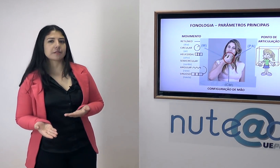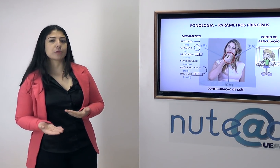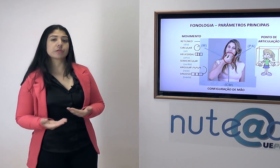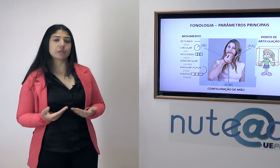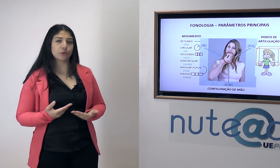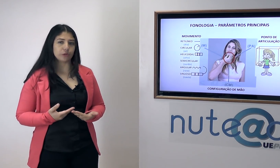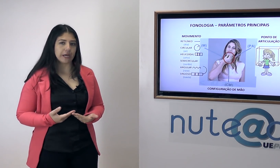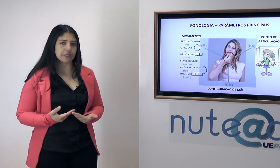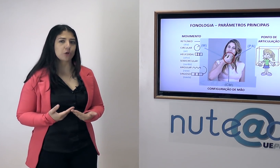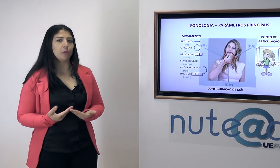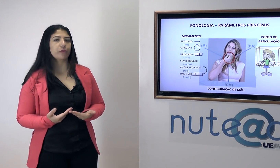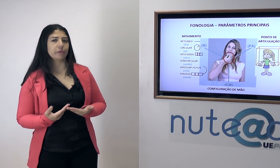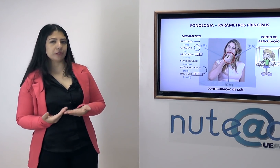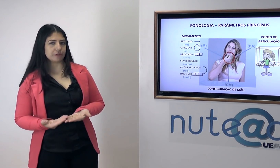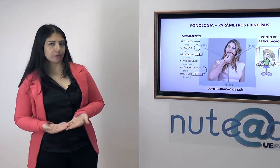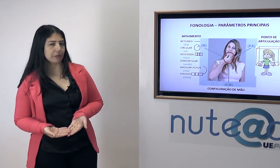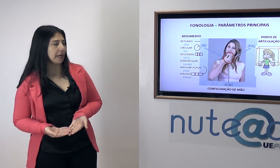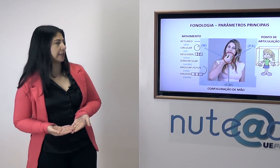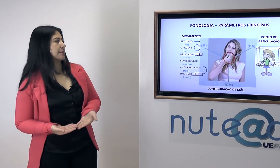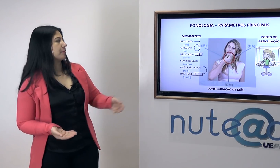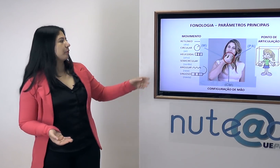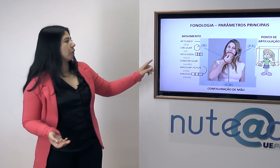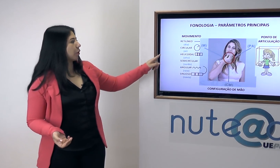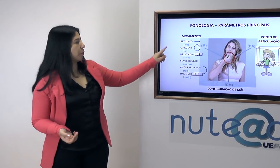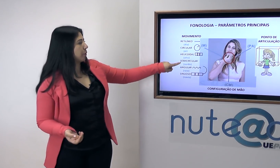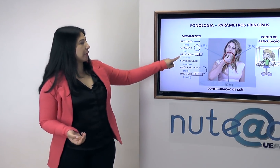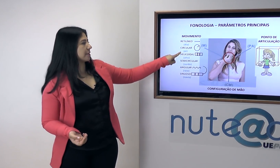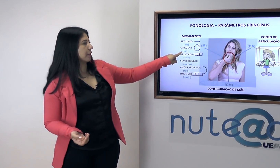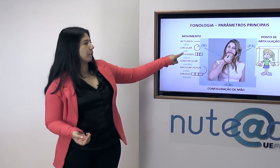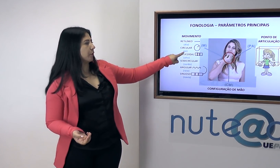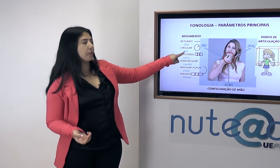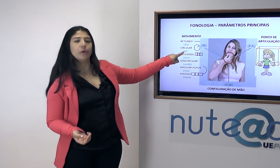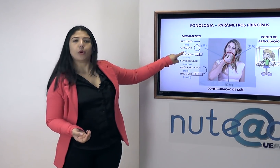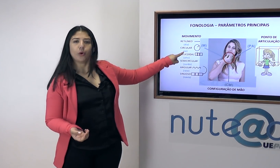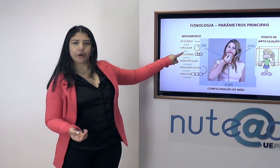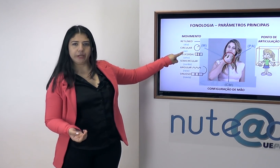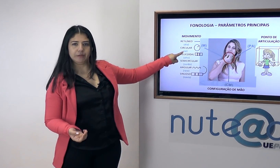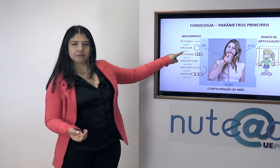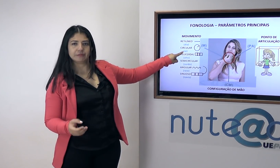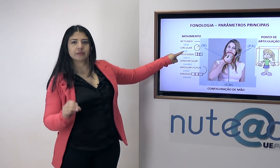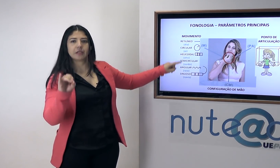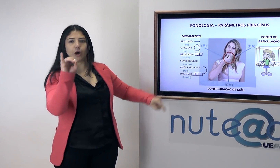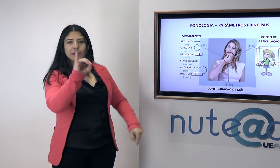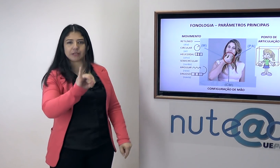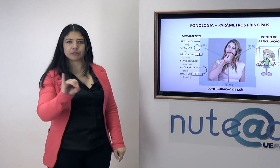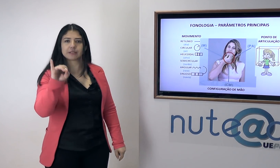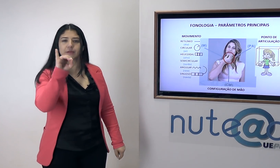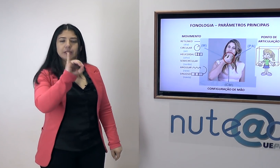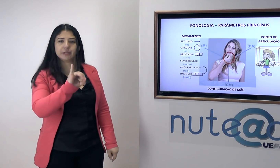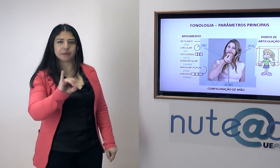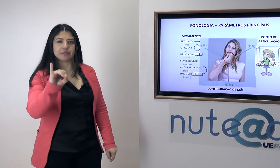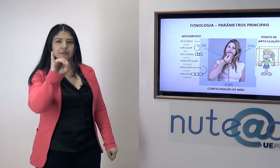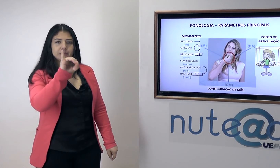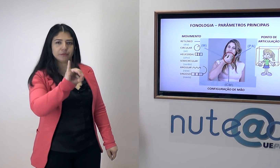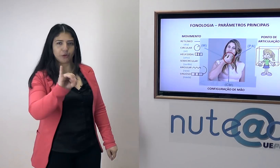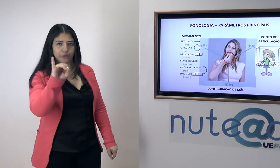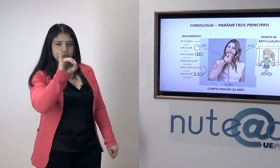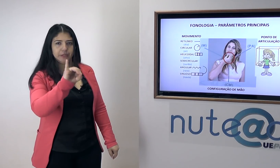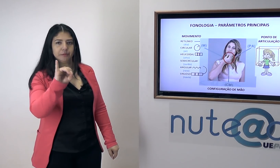são circulares, com movimentos circulares, como, por exemplo, oi, que é uma saudação em libras. Oi.